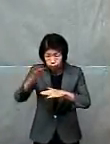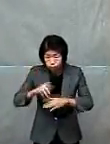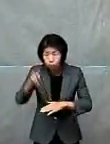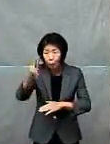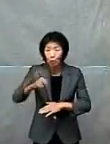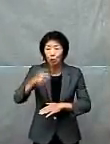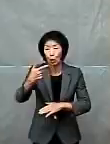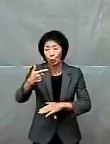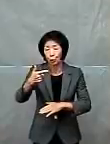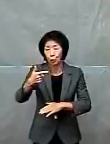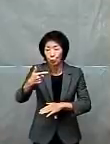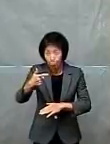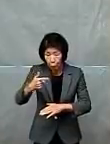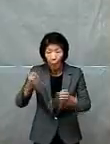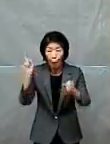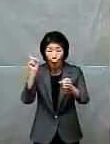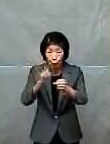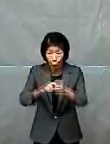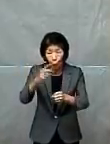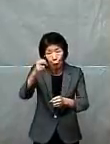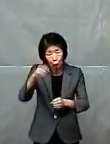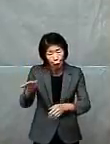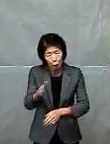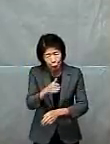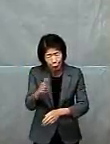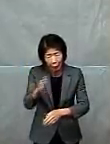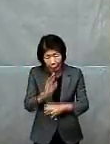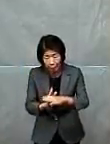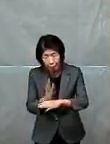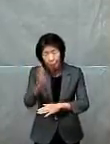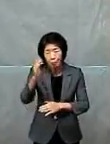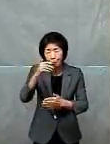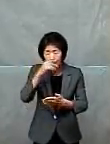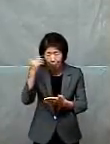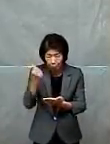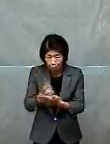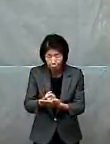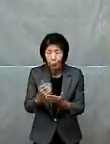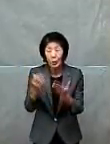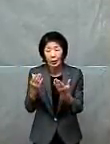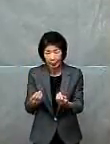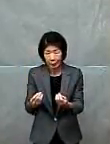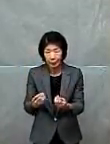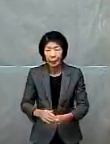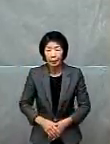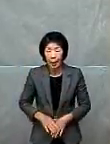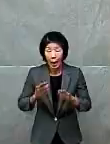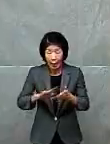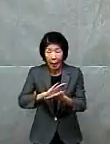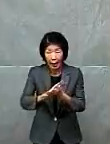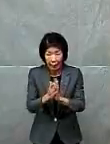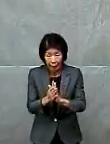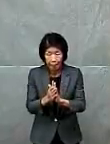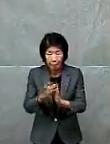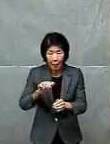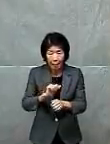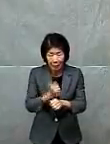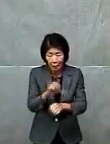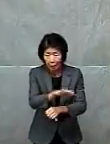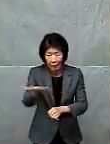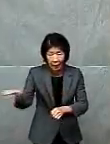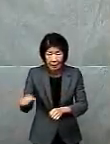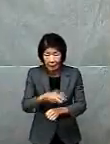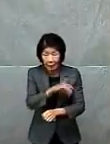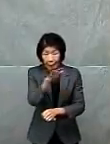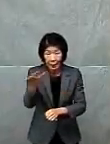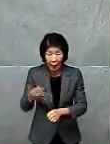。目標であります20位台を達成することができました。本県勢の活躍は県民の皆様